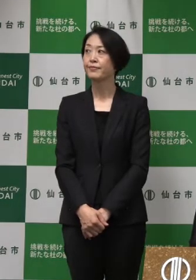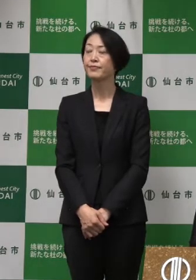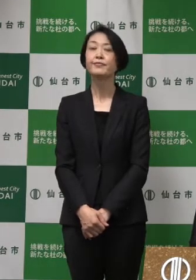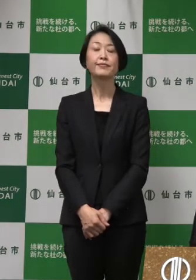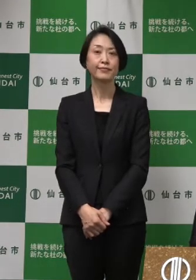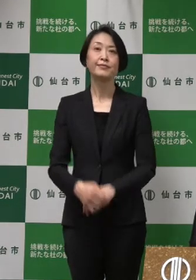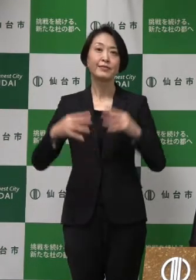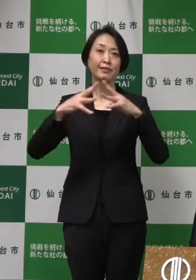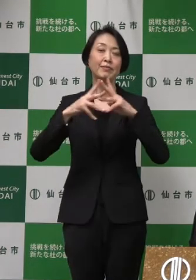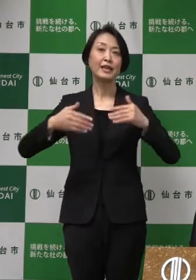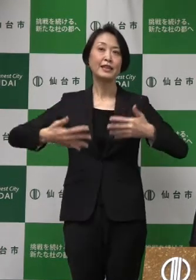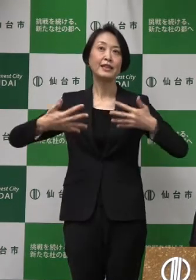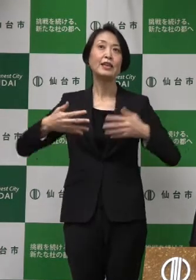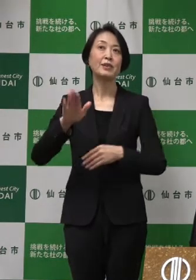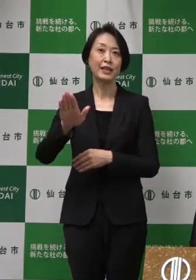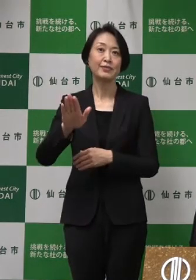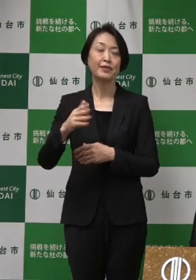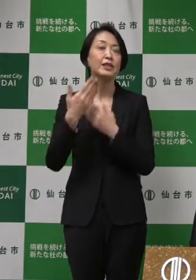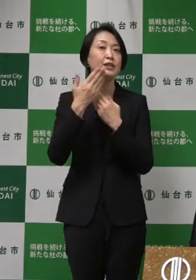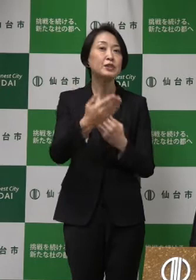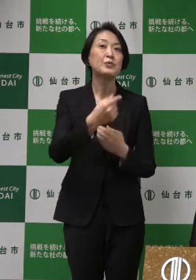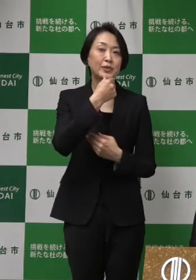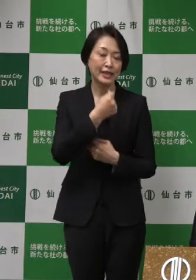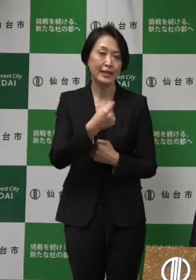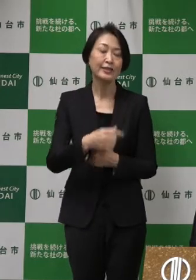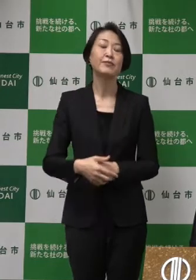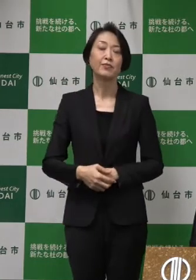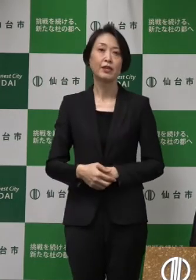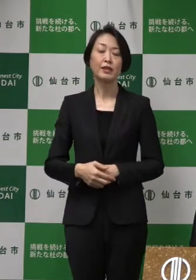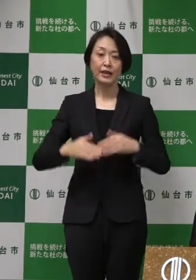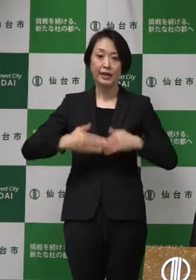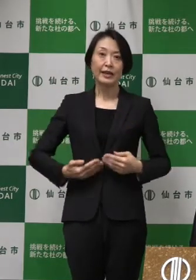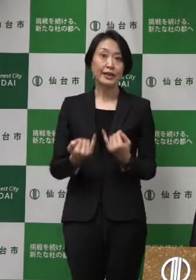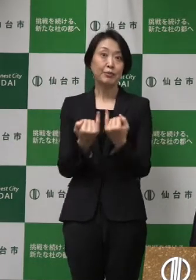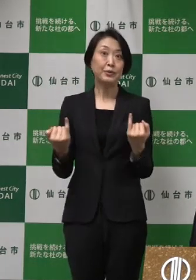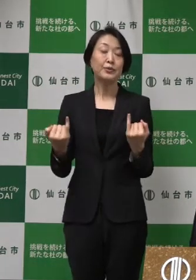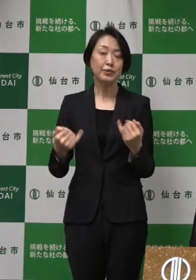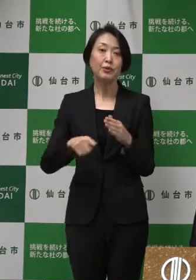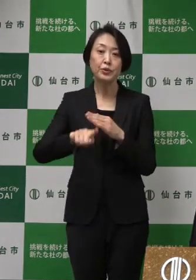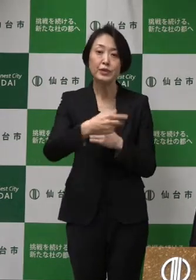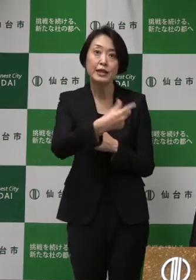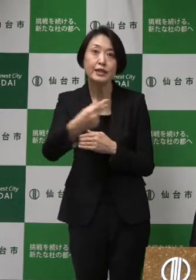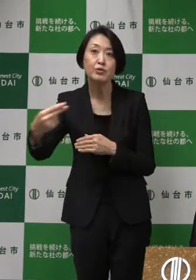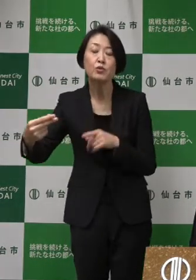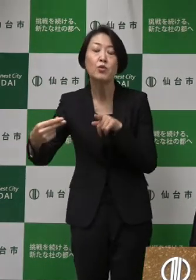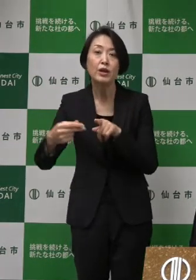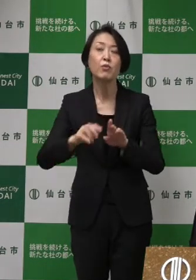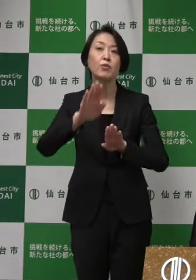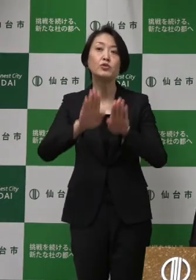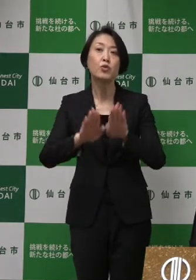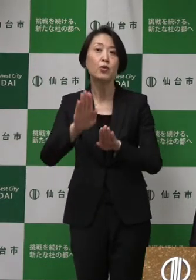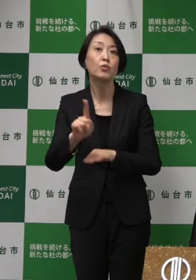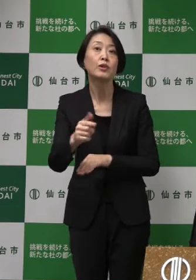どうぞ。 宮城テレビの方です。すみません、妊婦さんの、戻っちゃうんですけど、妊婦さんの優先接種について今すみません、どういう状況で今後の